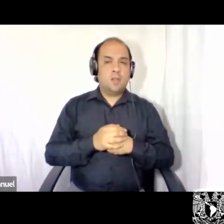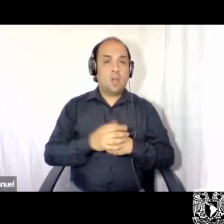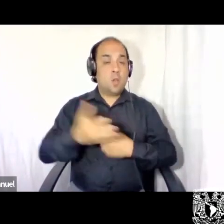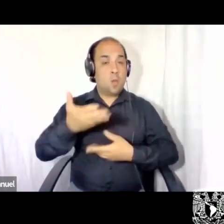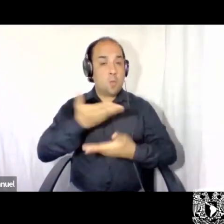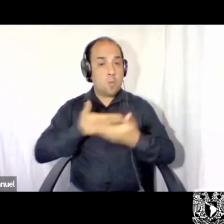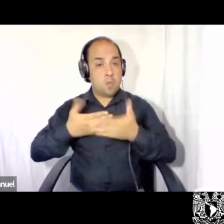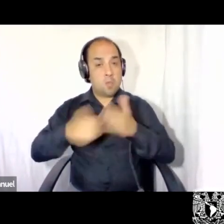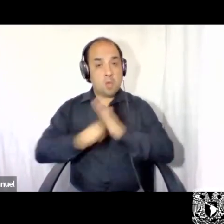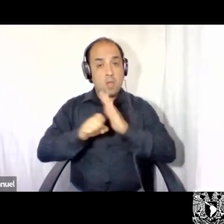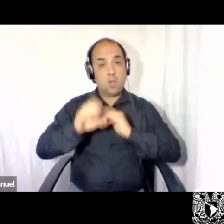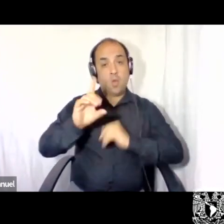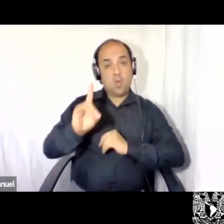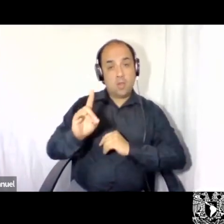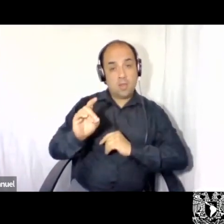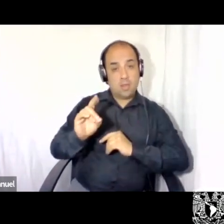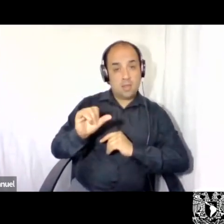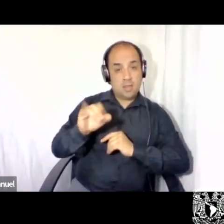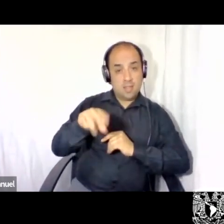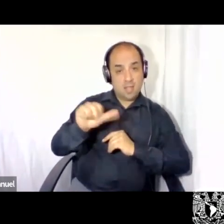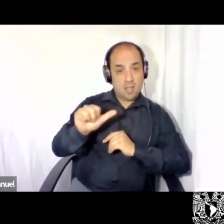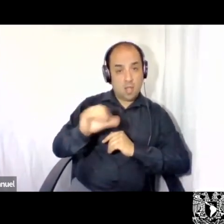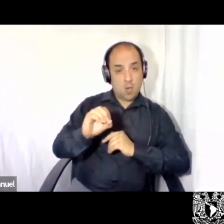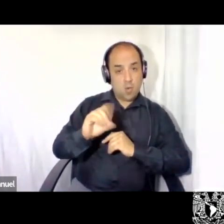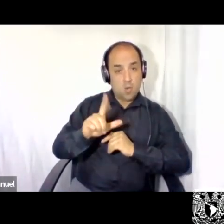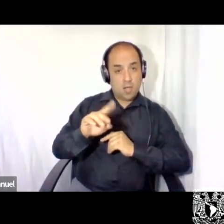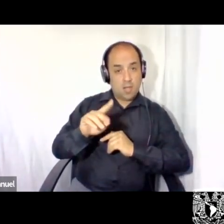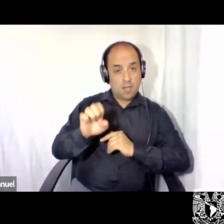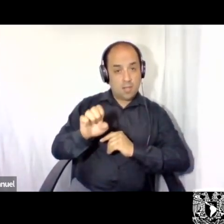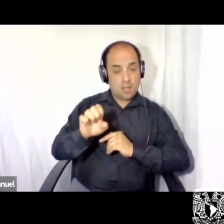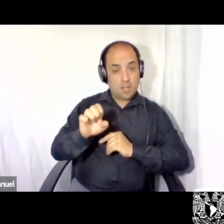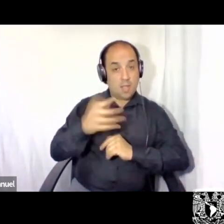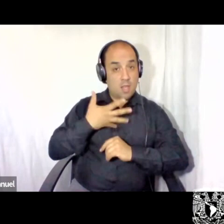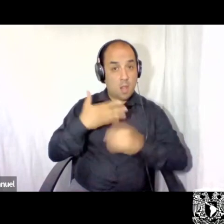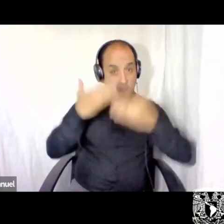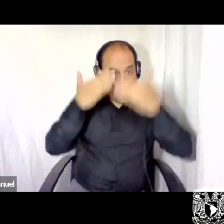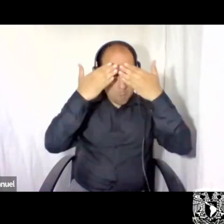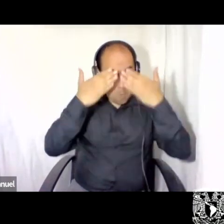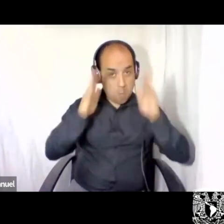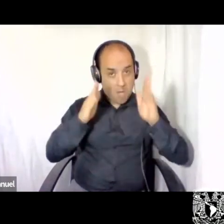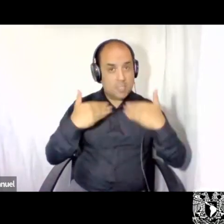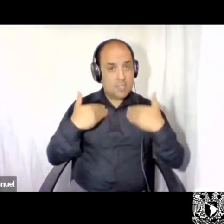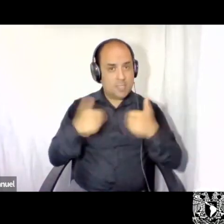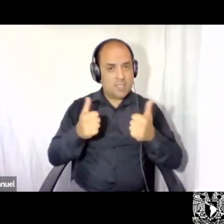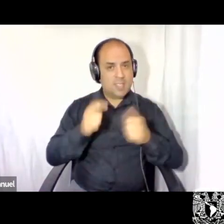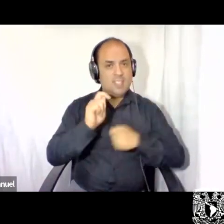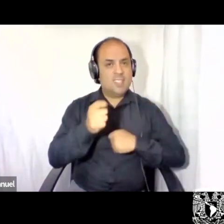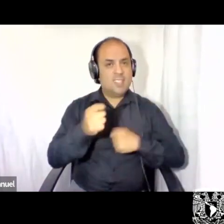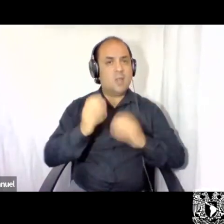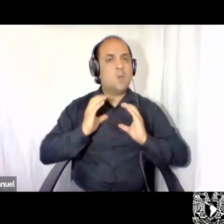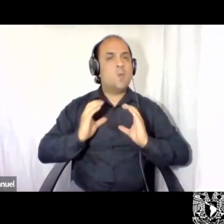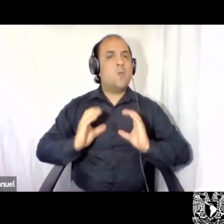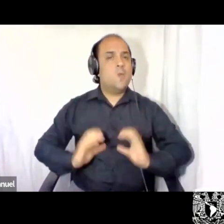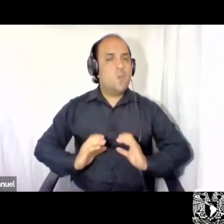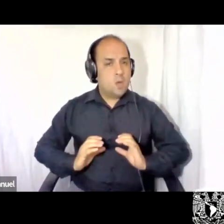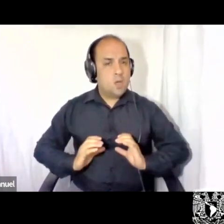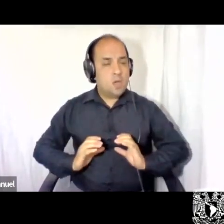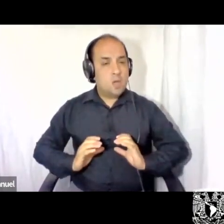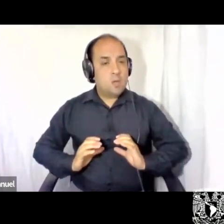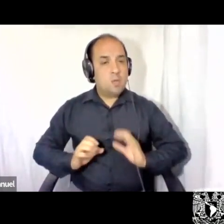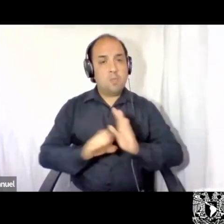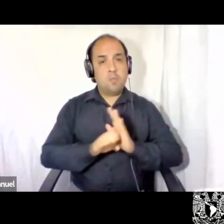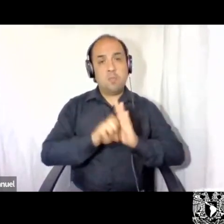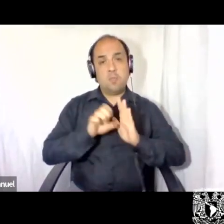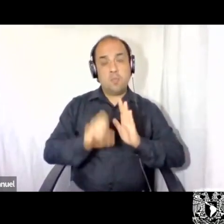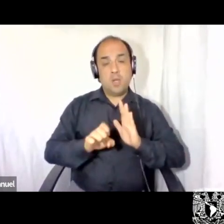Olalde, que me permite también ampliar mi perspectiva de lo que son los cuerpos, en este caso,